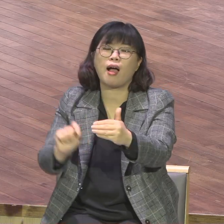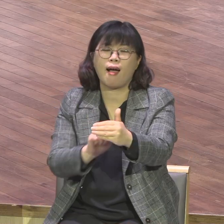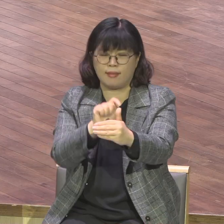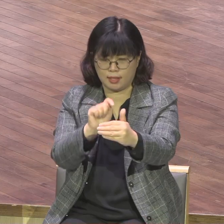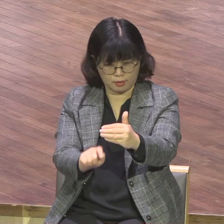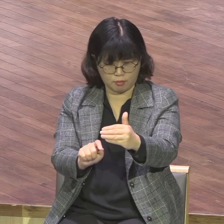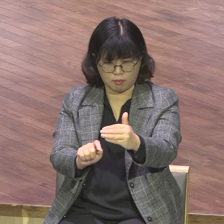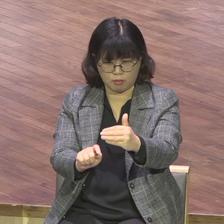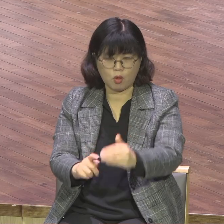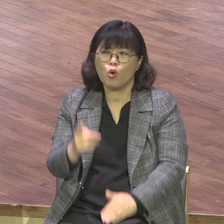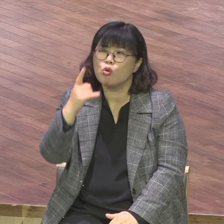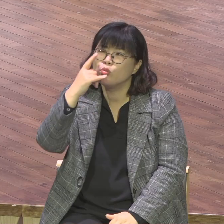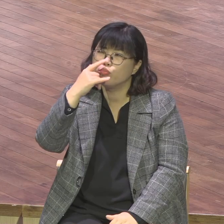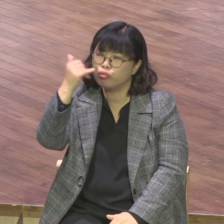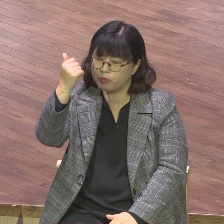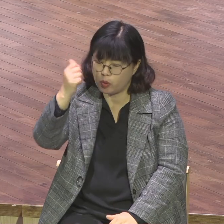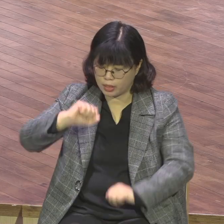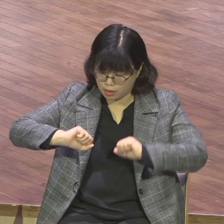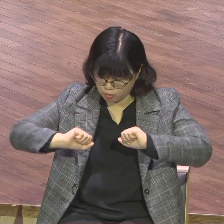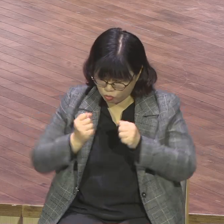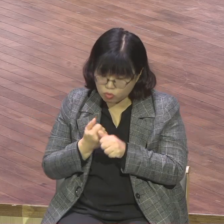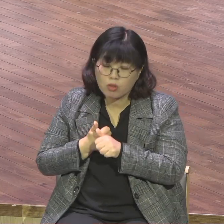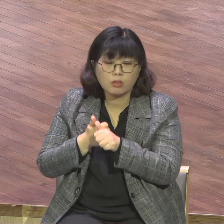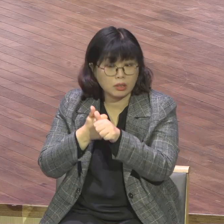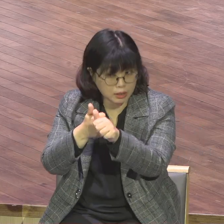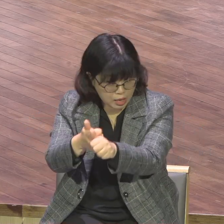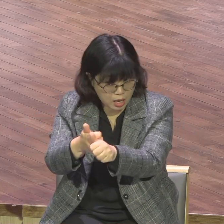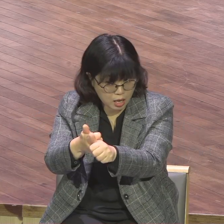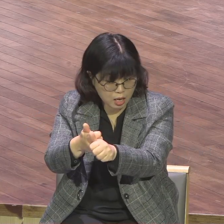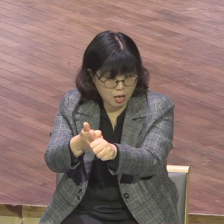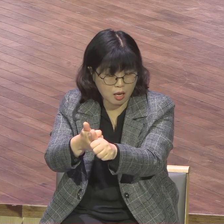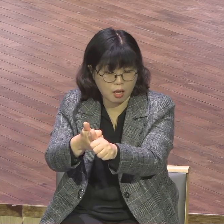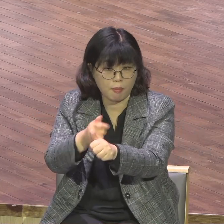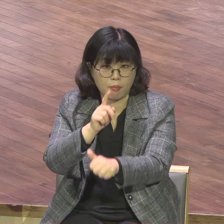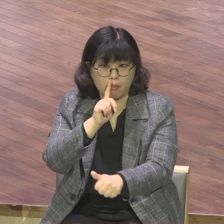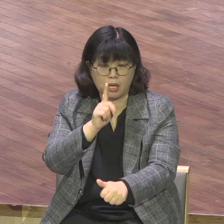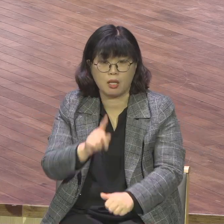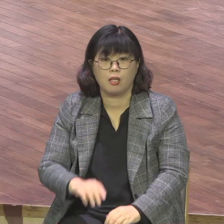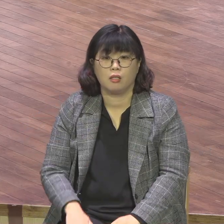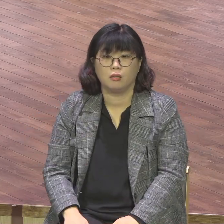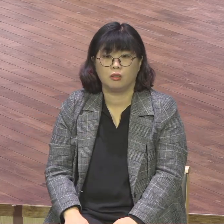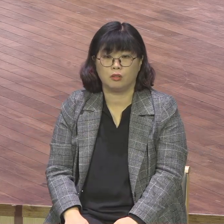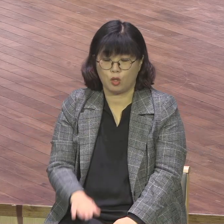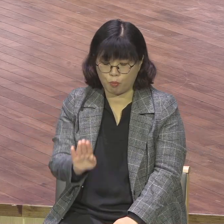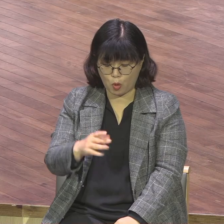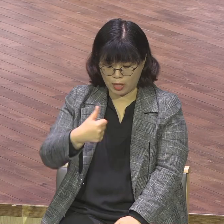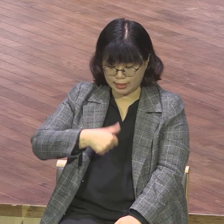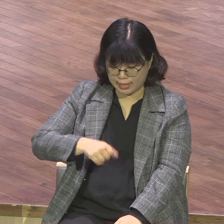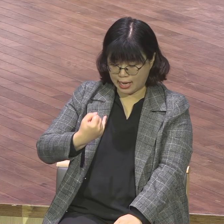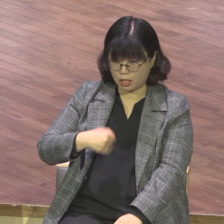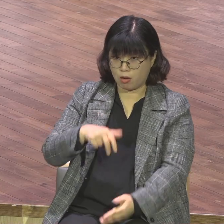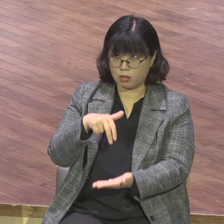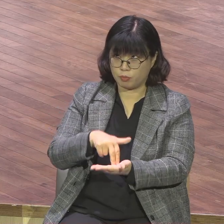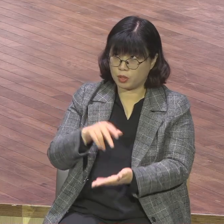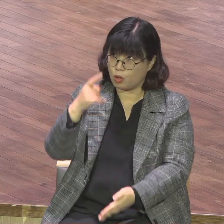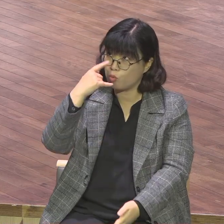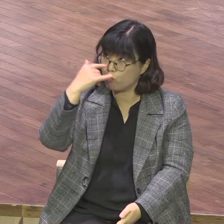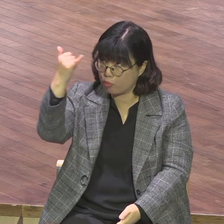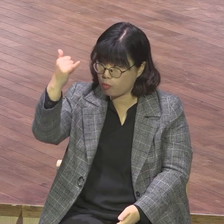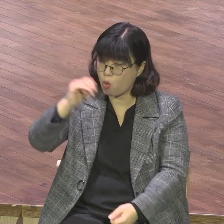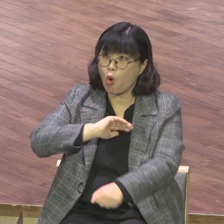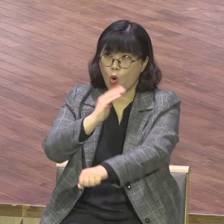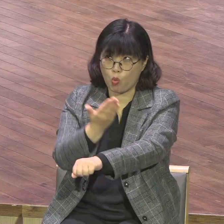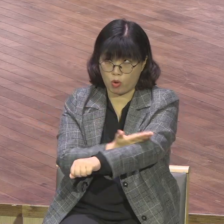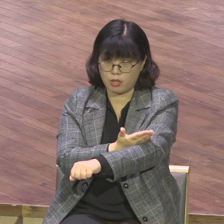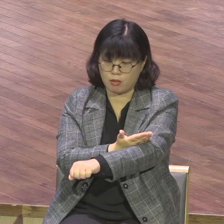것 아내가 남편의 권위를 인정하는 것처럼요. 부모의 권위를 인정해 주는 게 중요합니다. 부모의